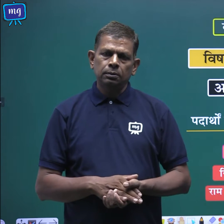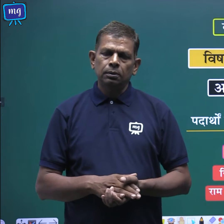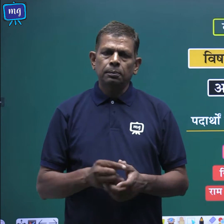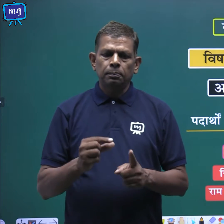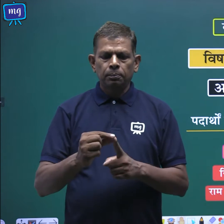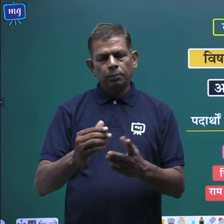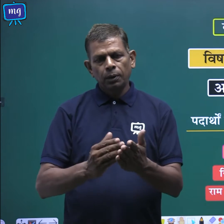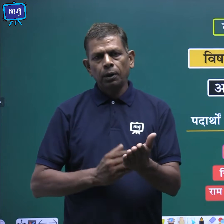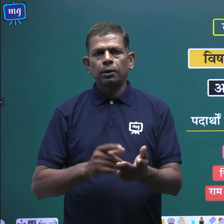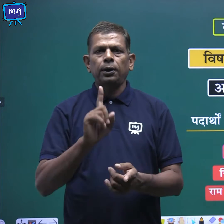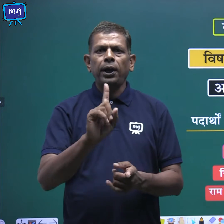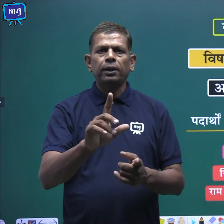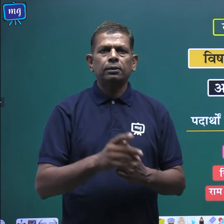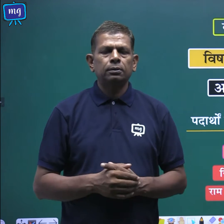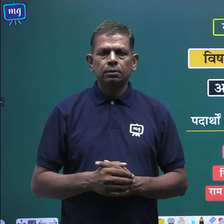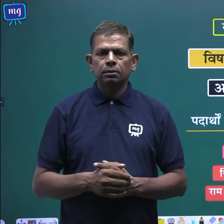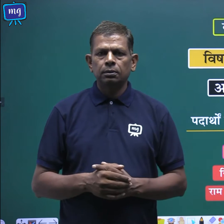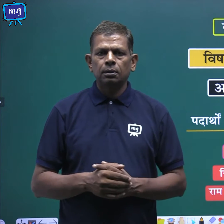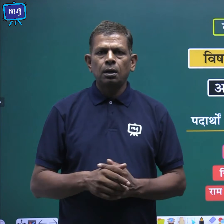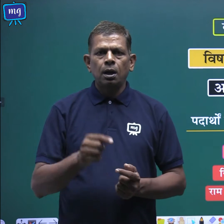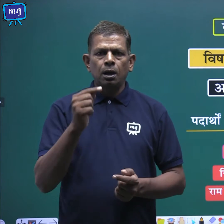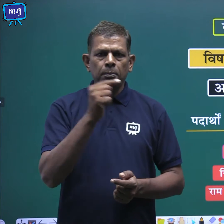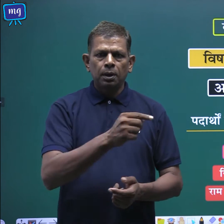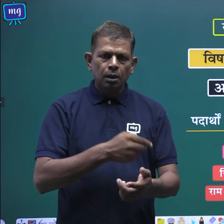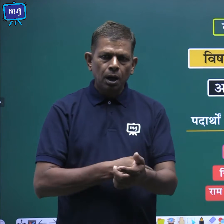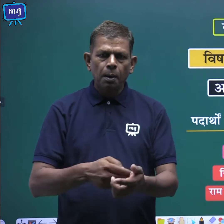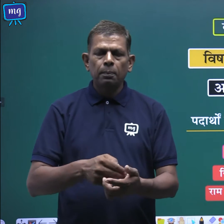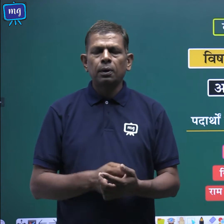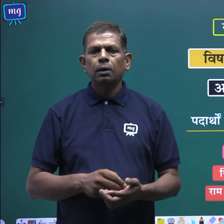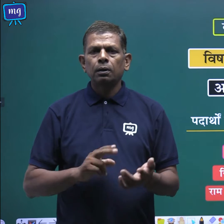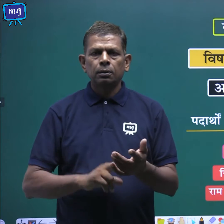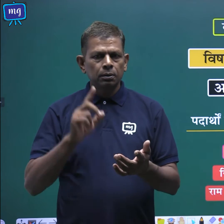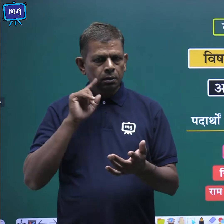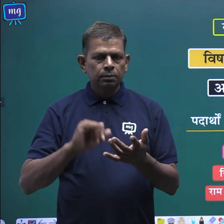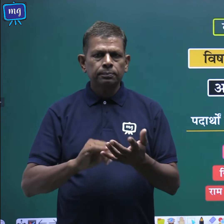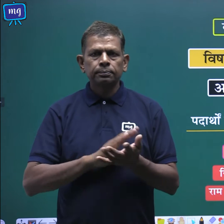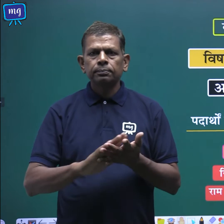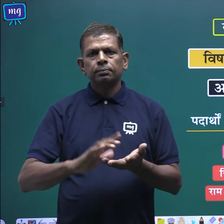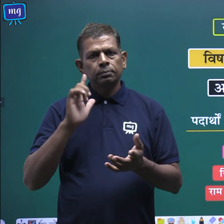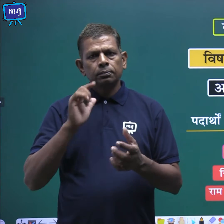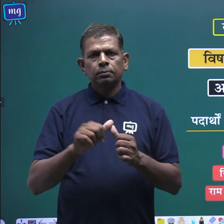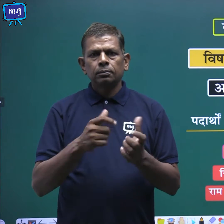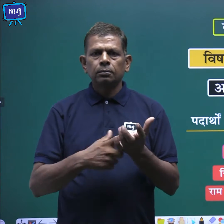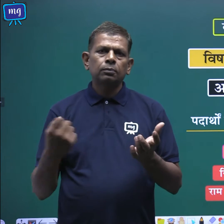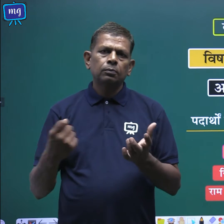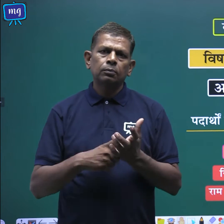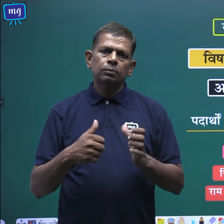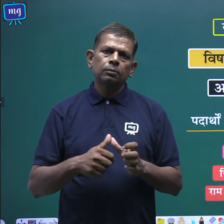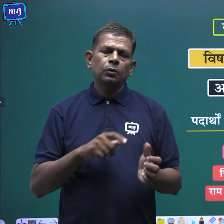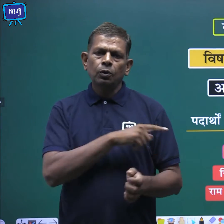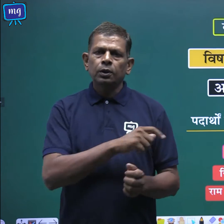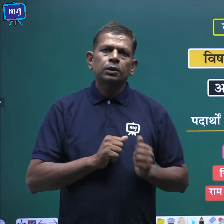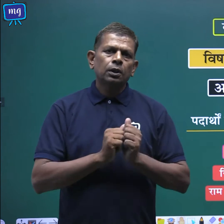भाग 1। मेरा नाम निशी अरोड़ा है और मेरे साथ